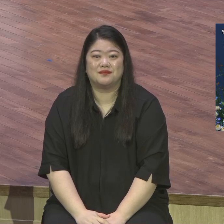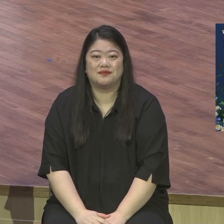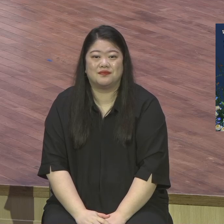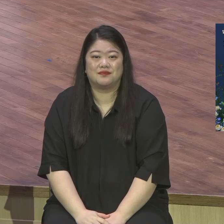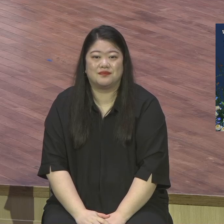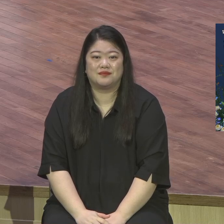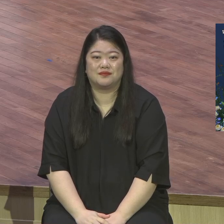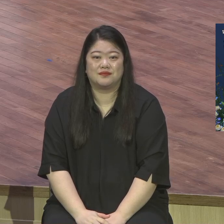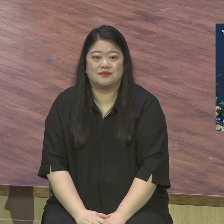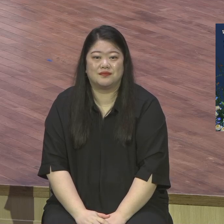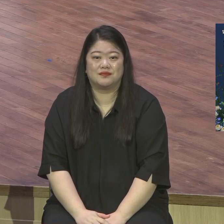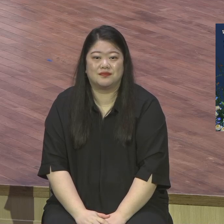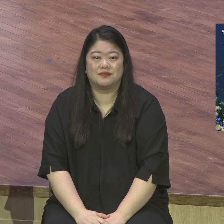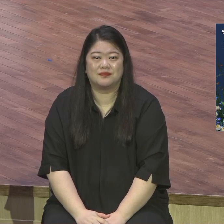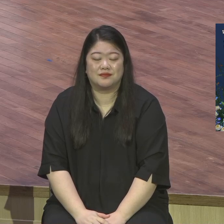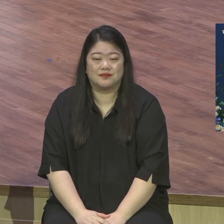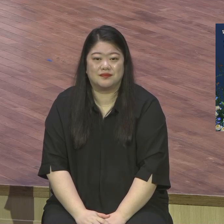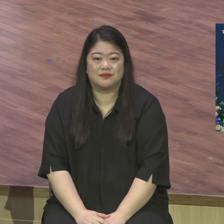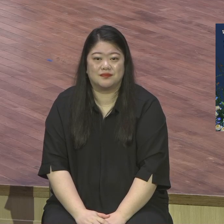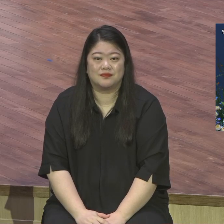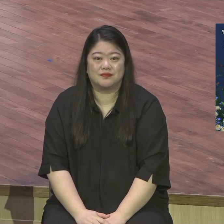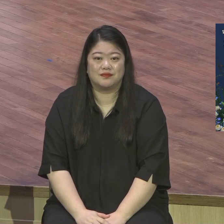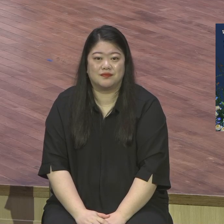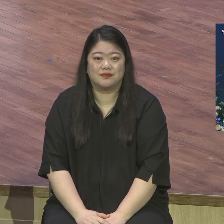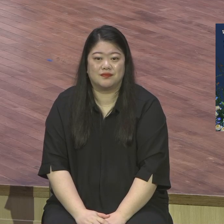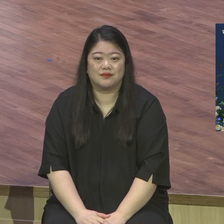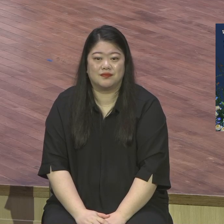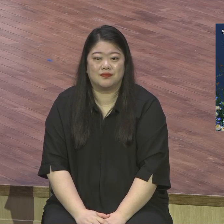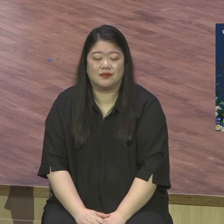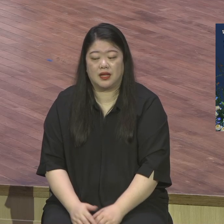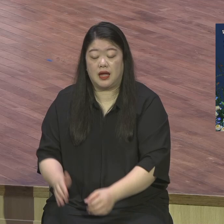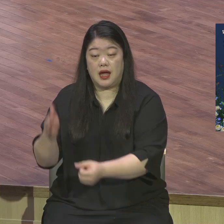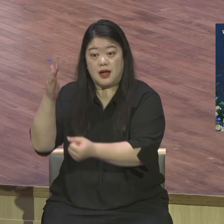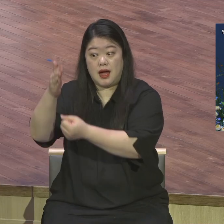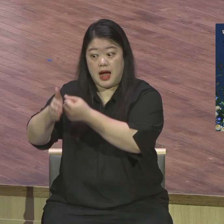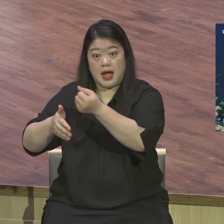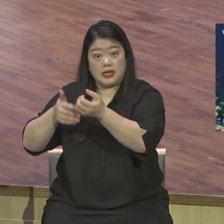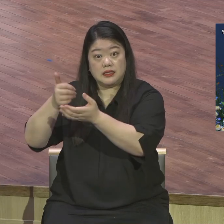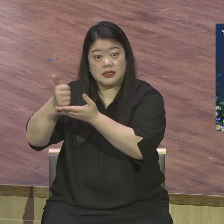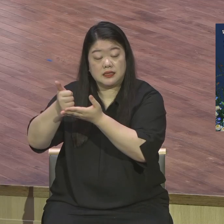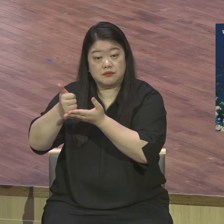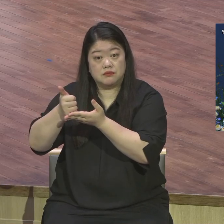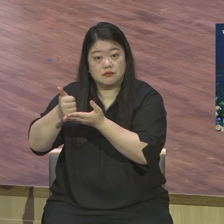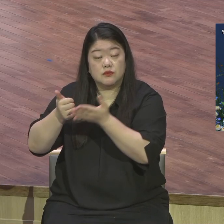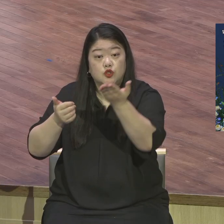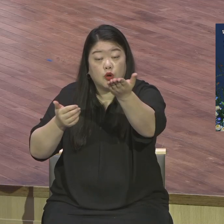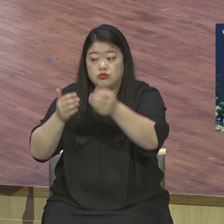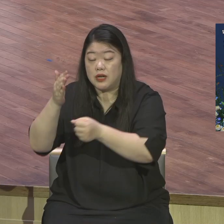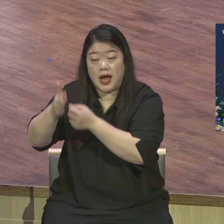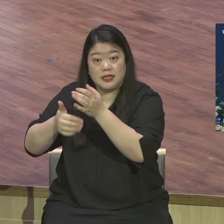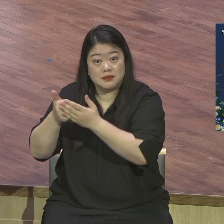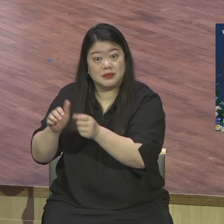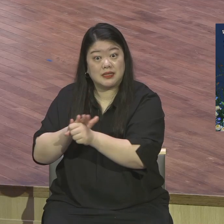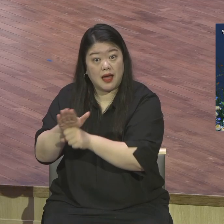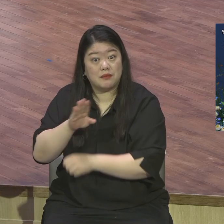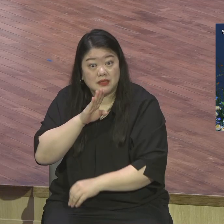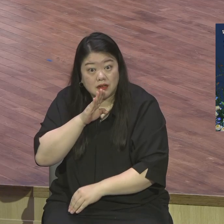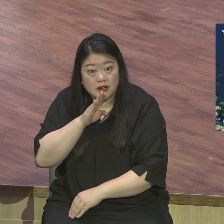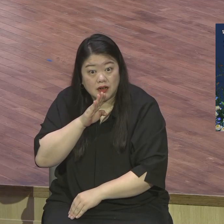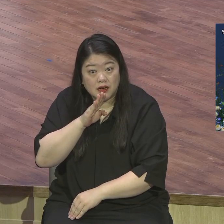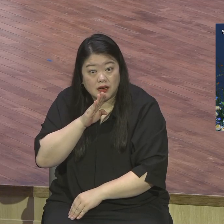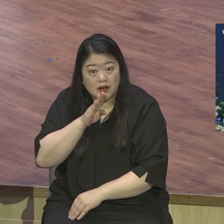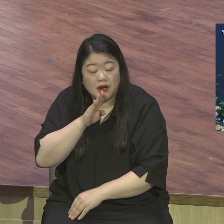하나님을 사랑하되 하나님의 말씀 관계를 여러분 두려움으로 이행해 나가시기 바랍니다